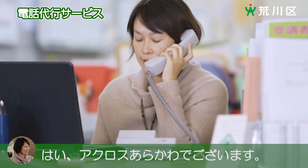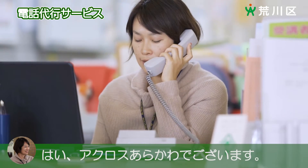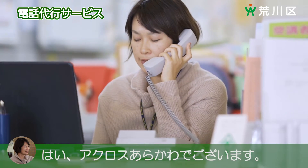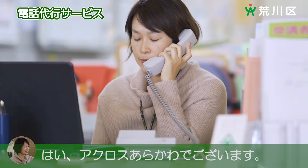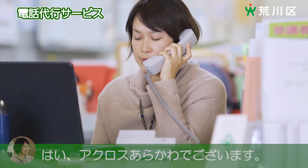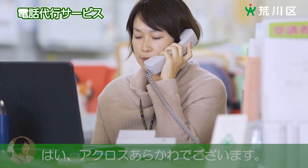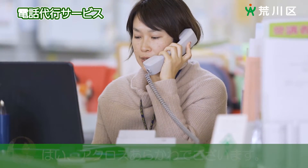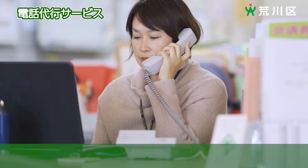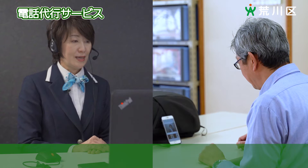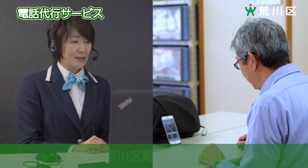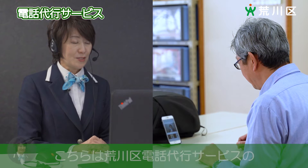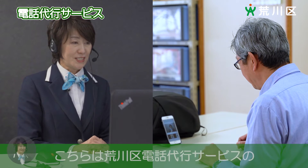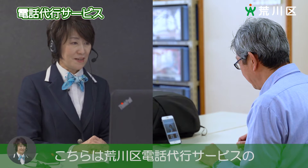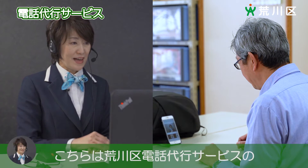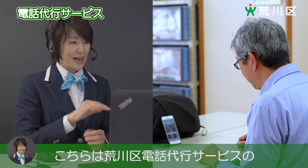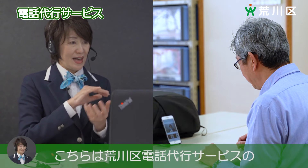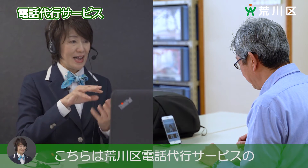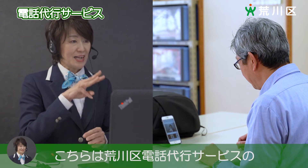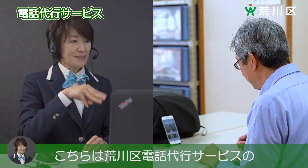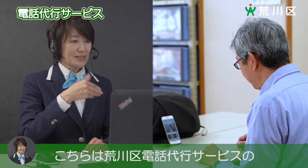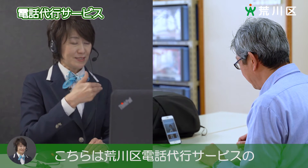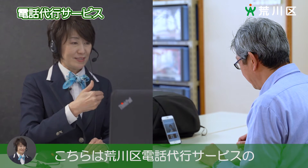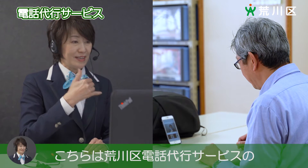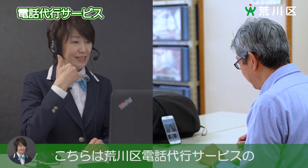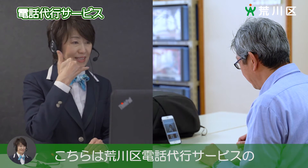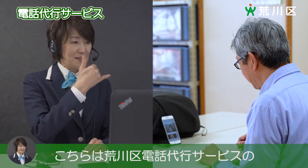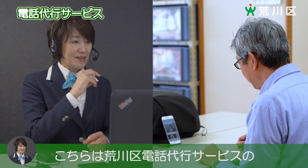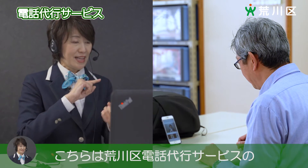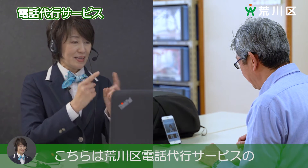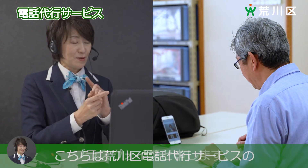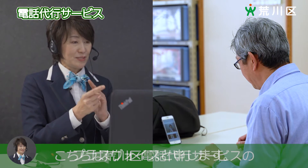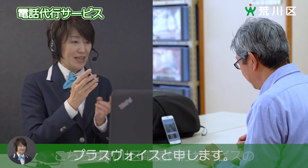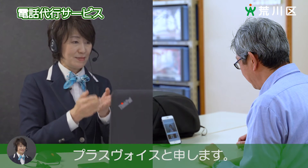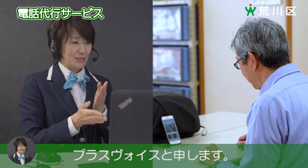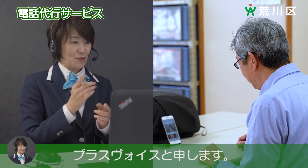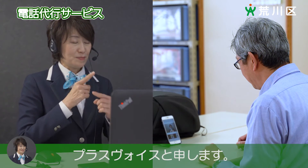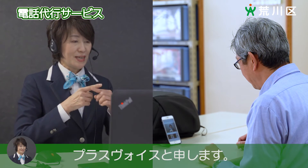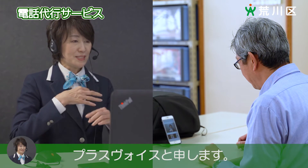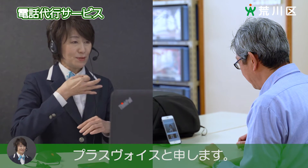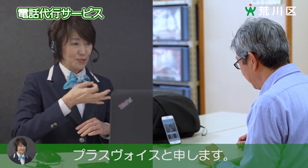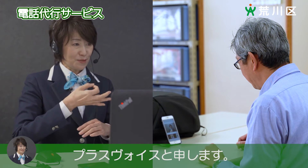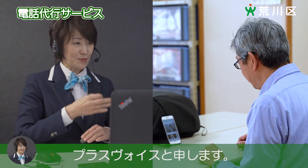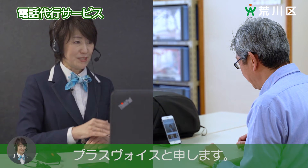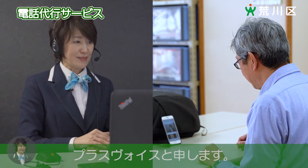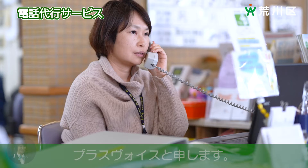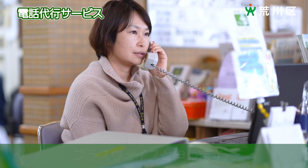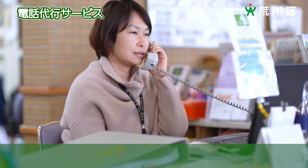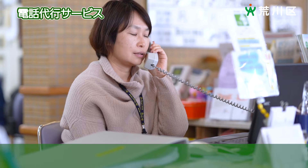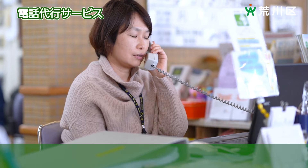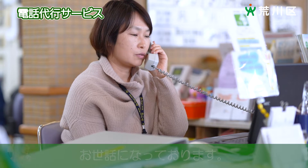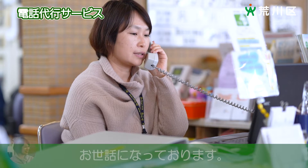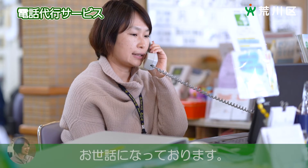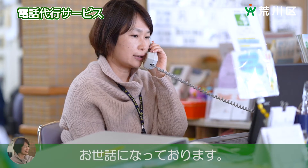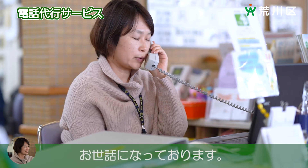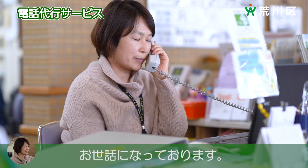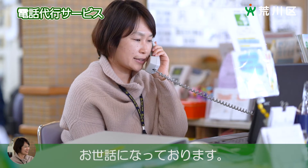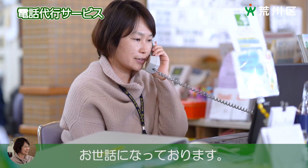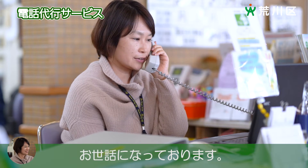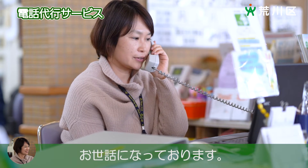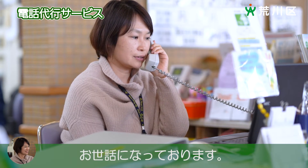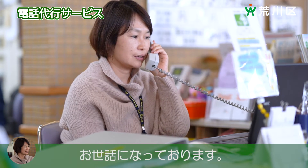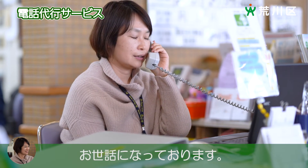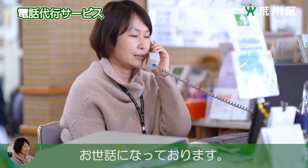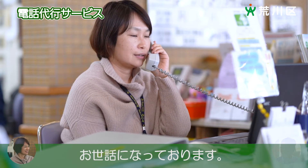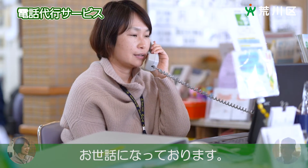黒瀬荒川でございます。 こちらは荒川区電話代行サービスのプラスボイスと申します。 お世話になっております